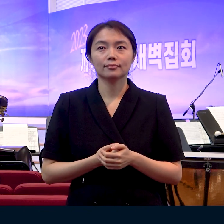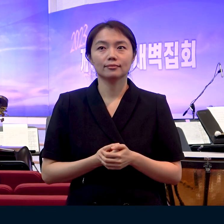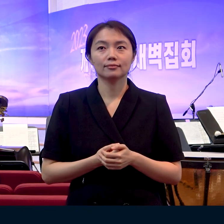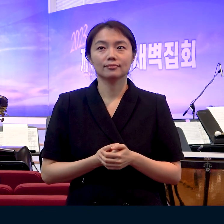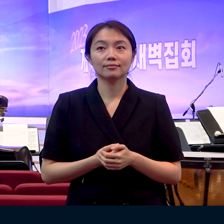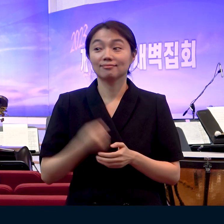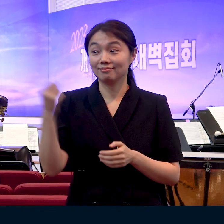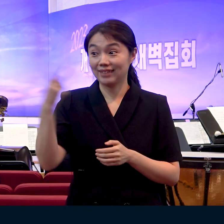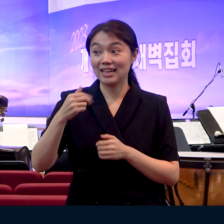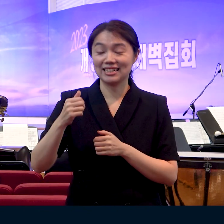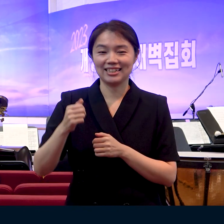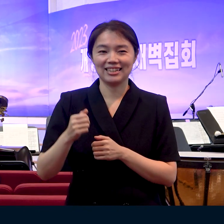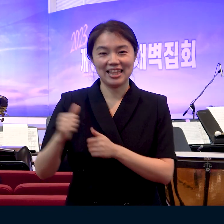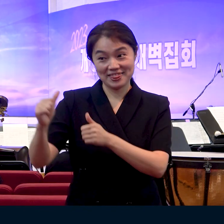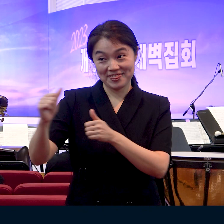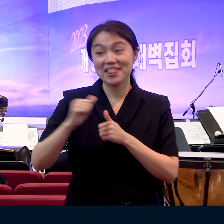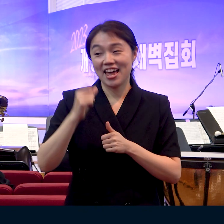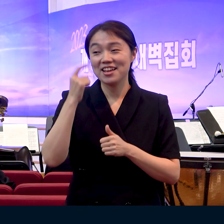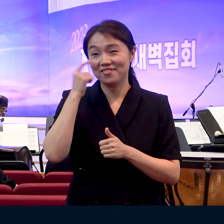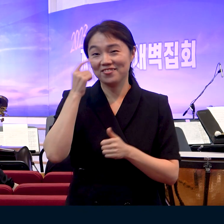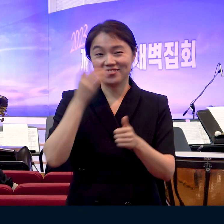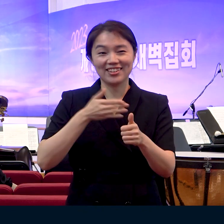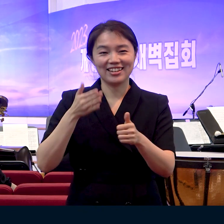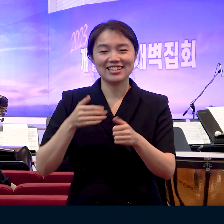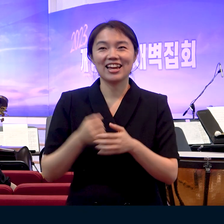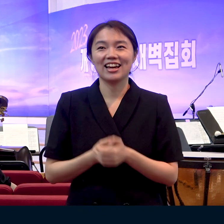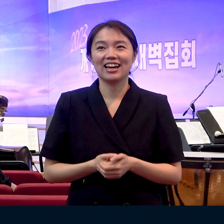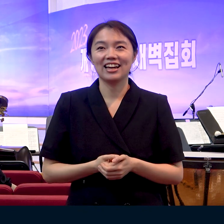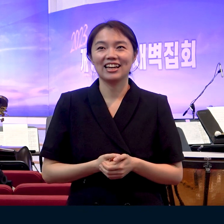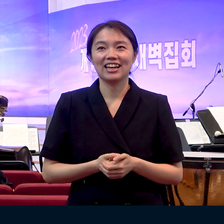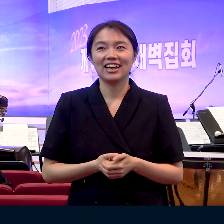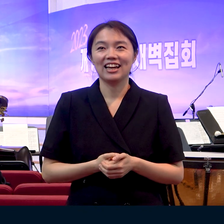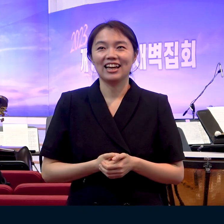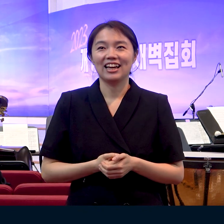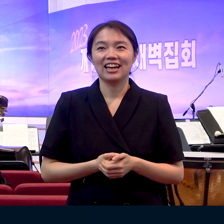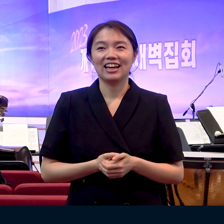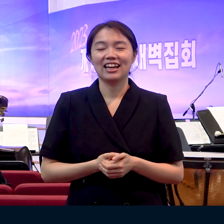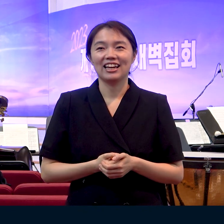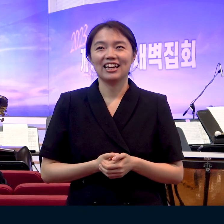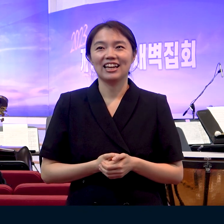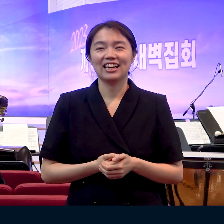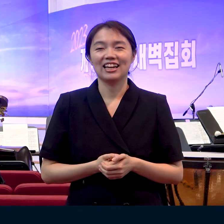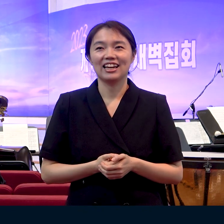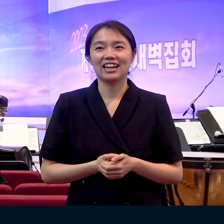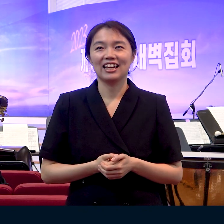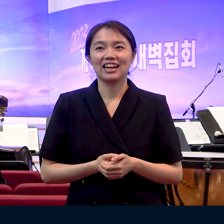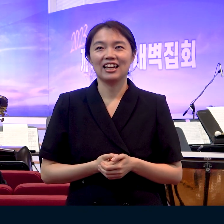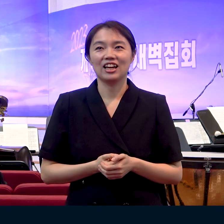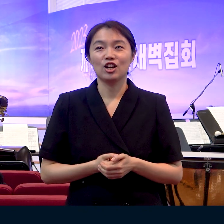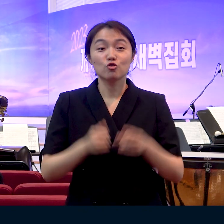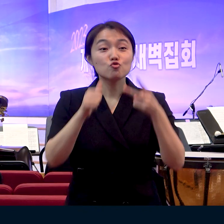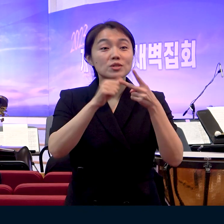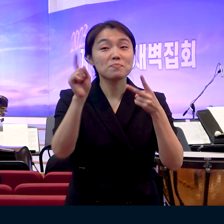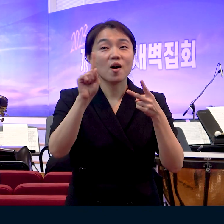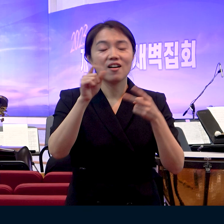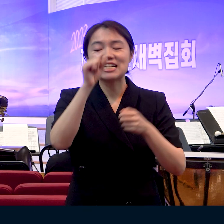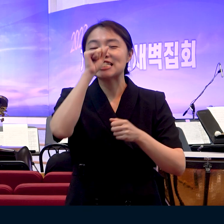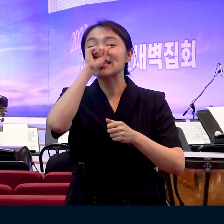한번 다시 이것도 입 밖으로 한번 또 우리가 해봐야지. 그래야 더 역사할 줄 믿습니다.